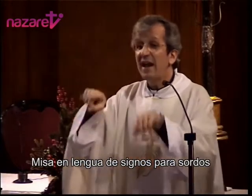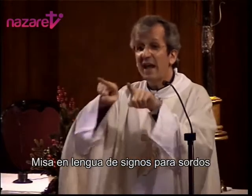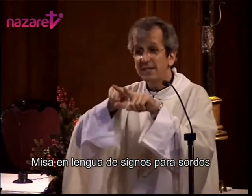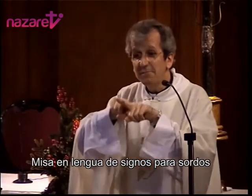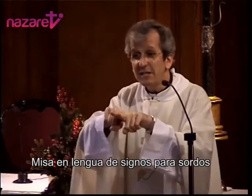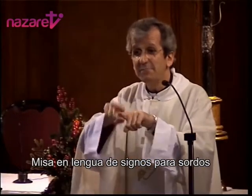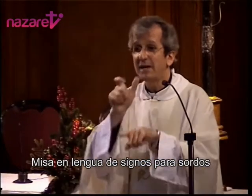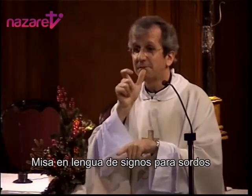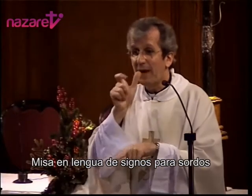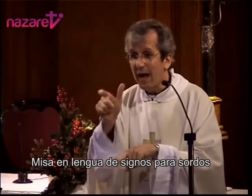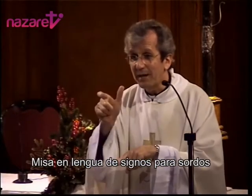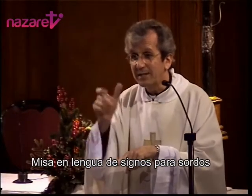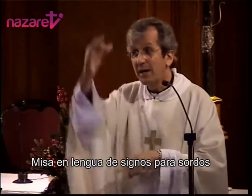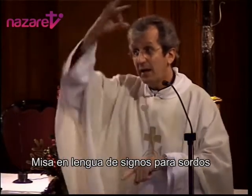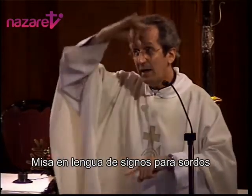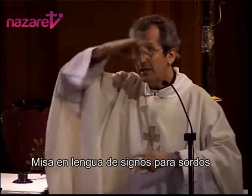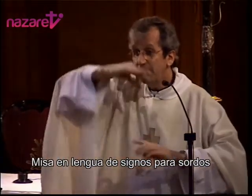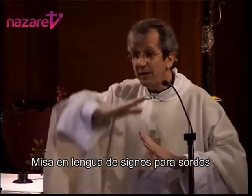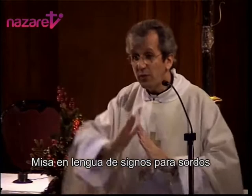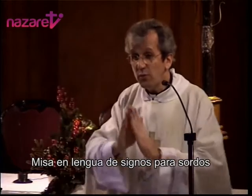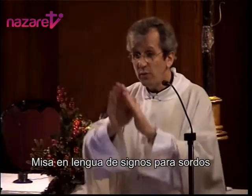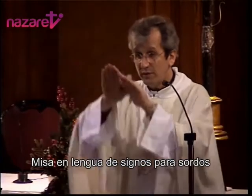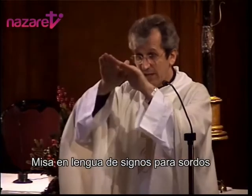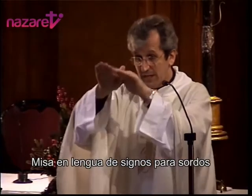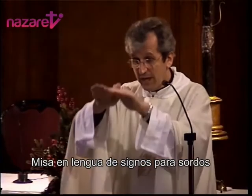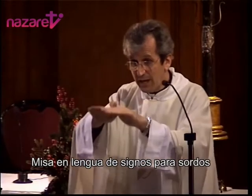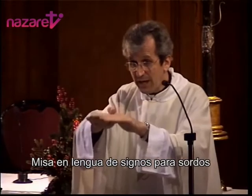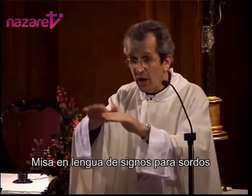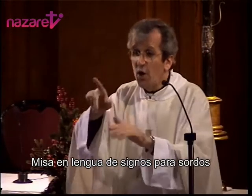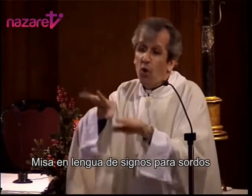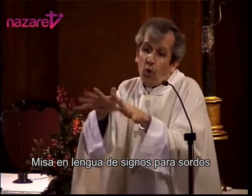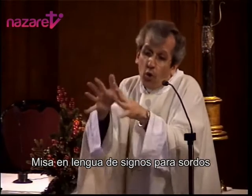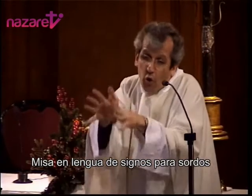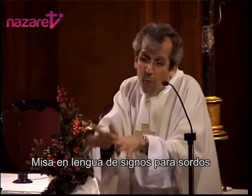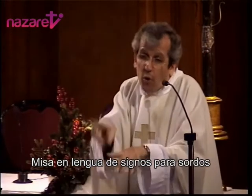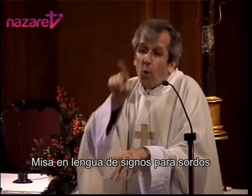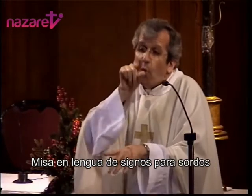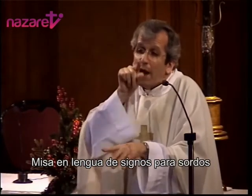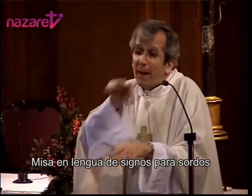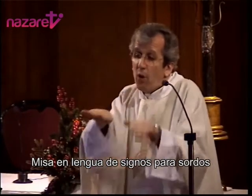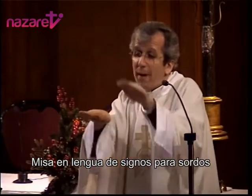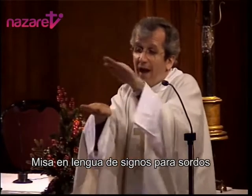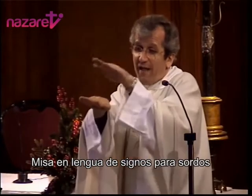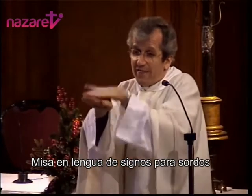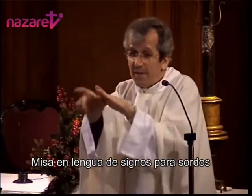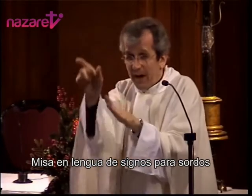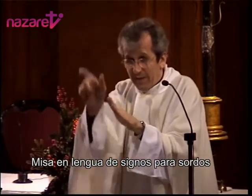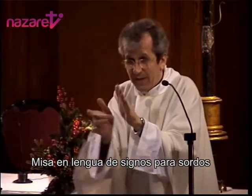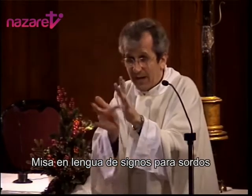las mismas palabras. El Espíritu desciende como una paloma encima de